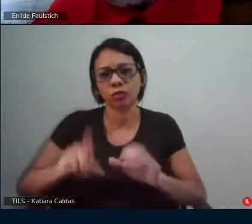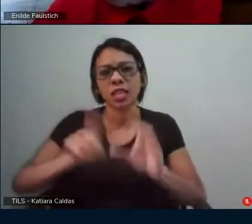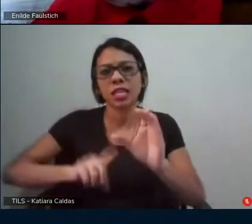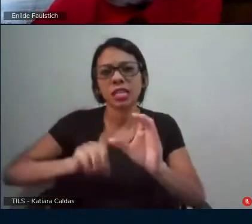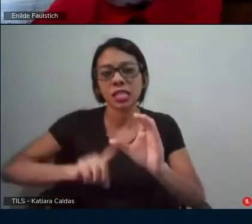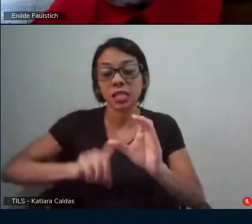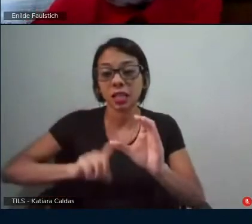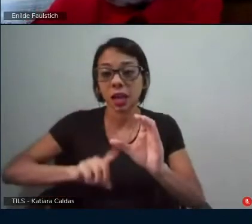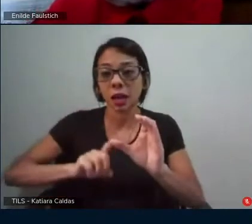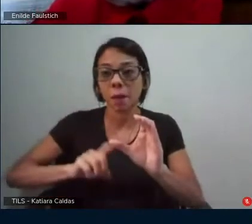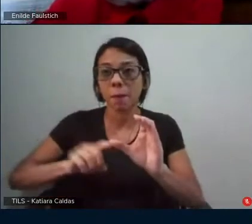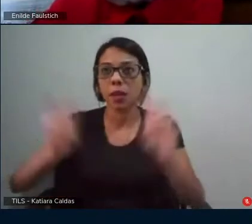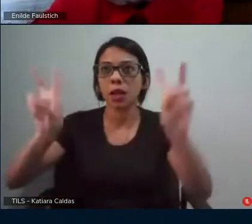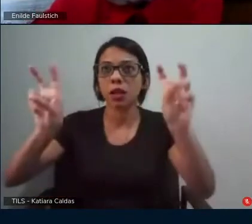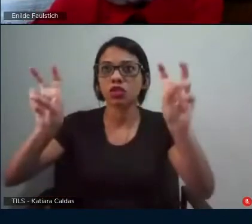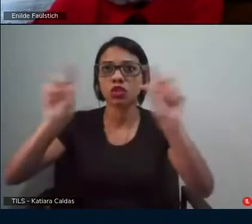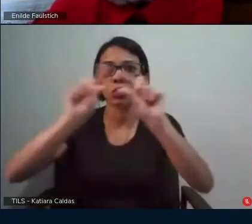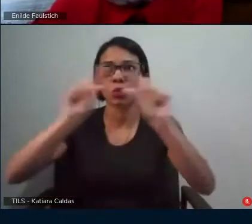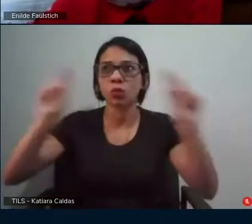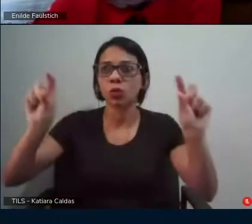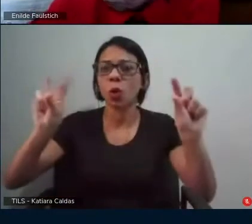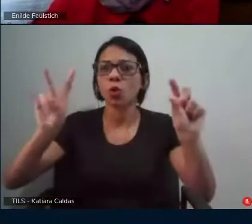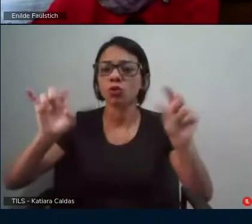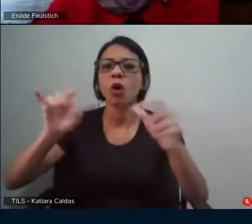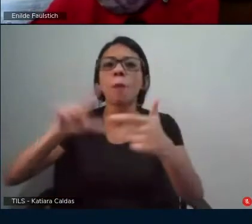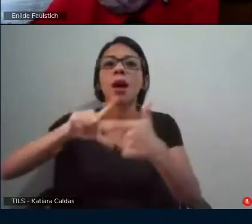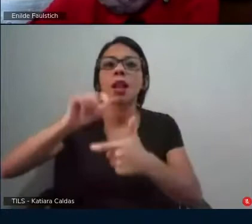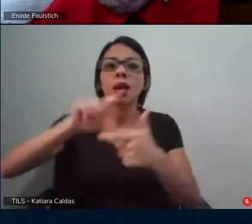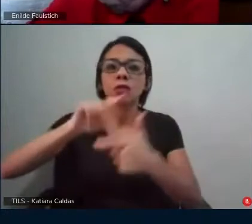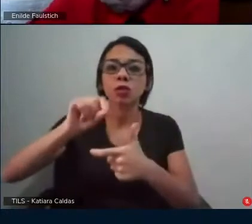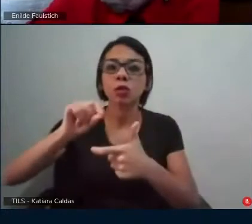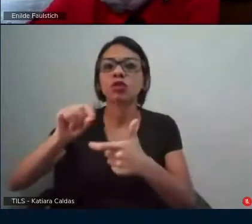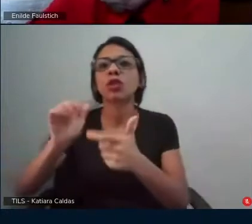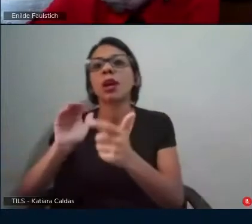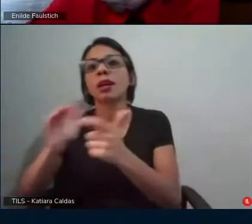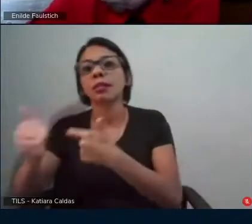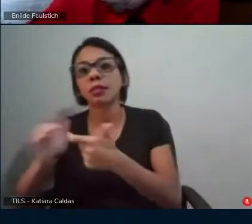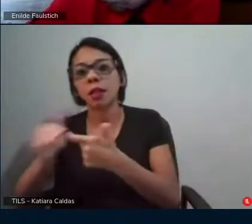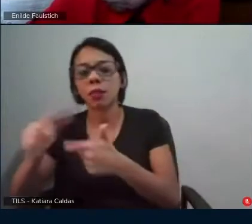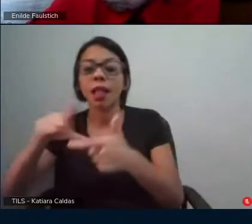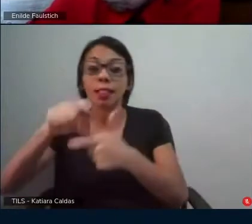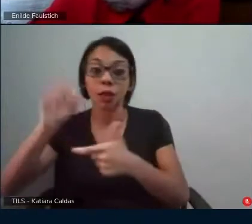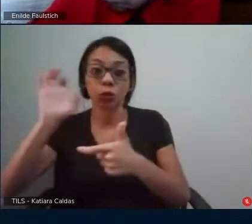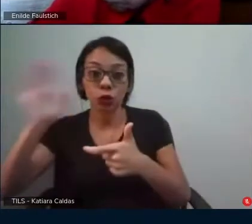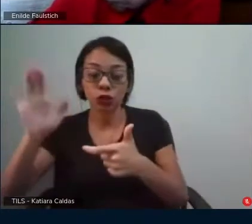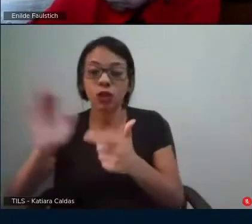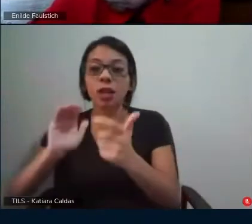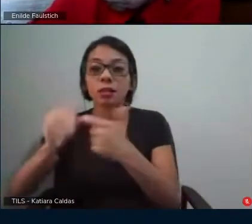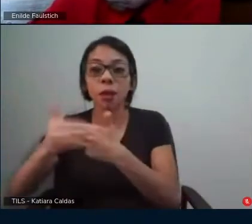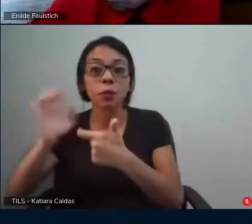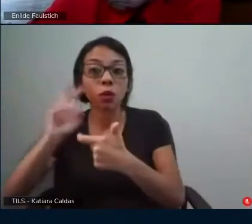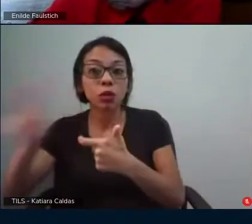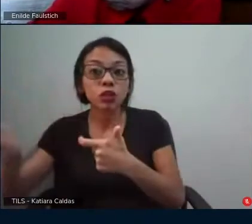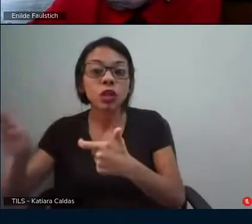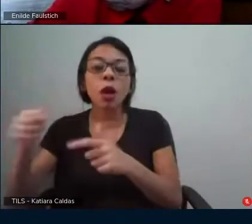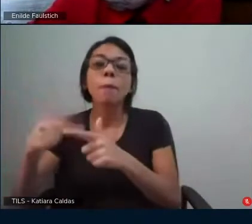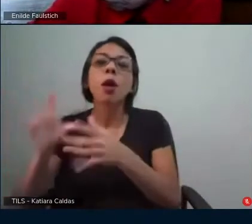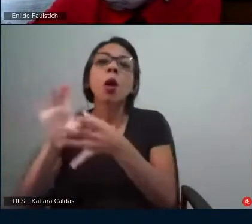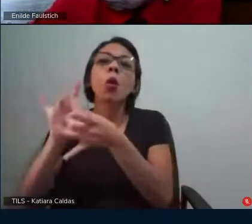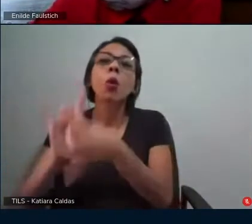capítulo traz no título a questão da lexicologia e terminologia, porque são contextos que